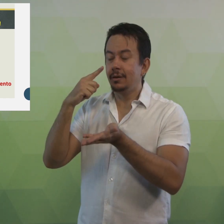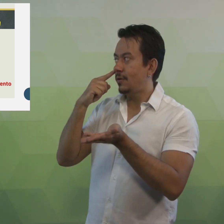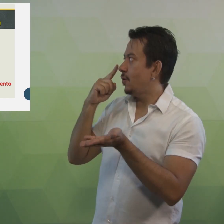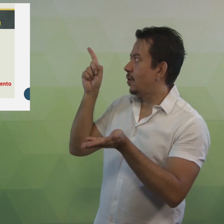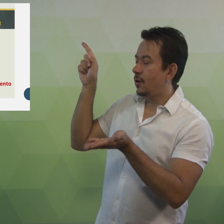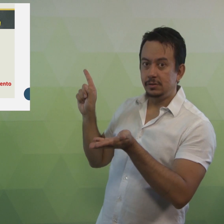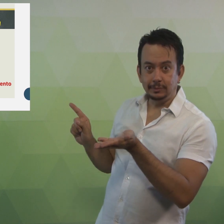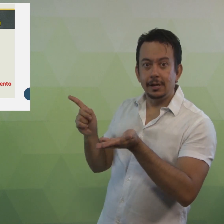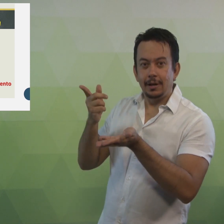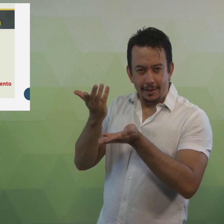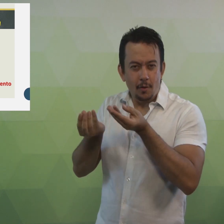aprenda.